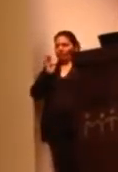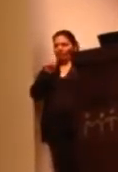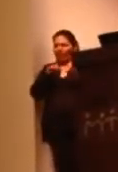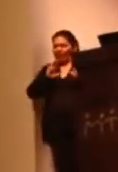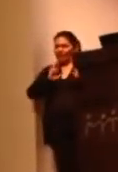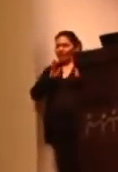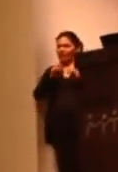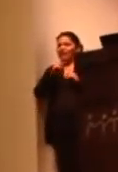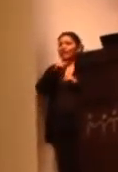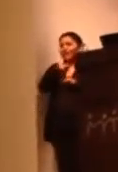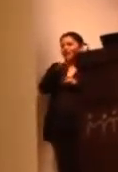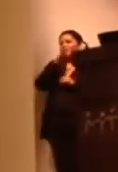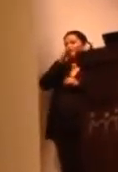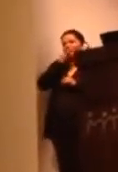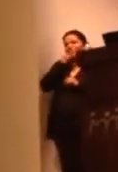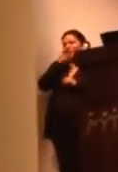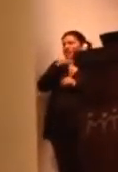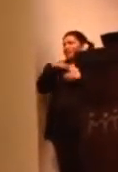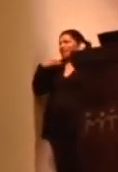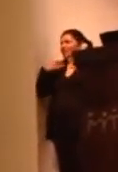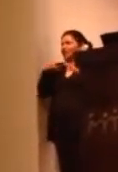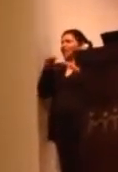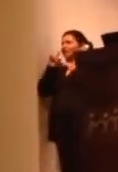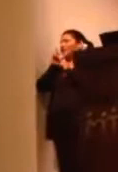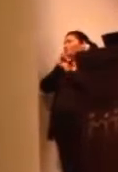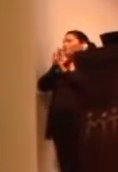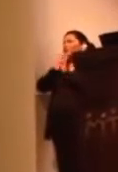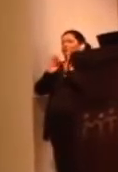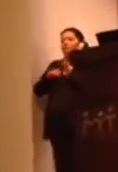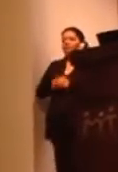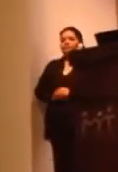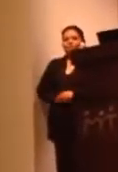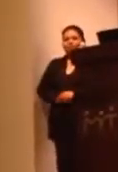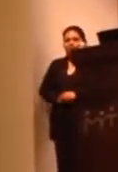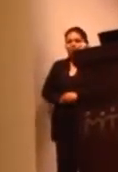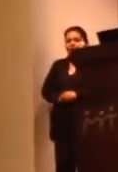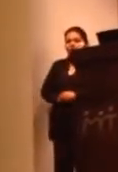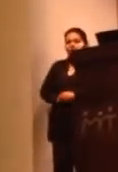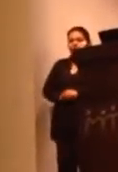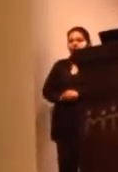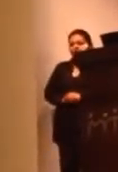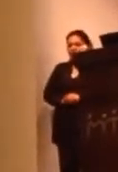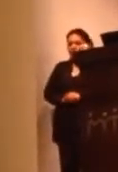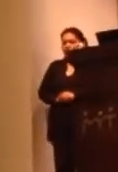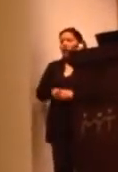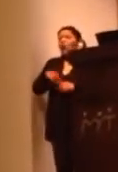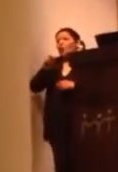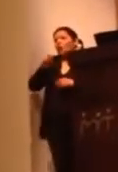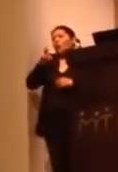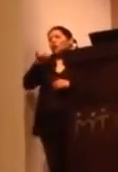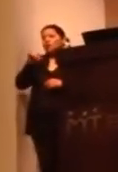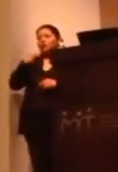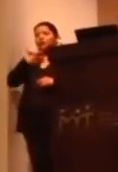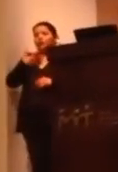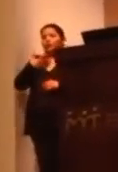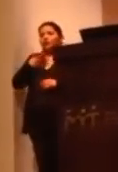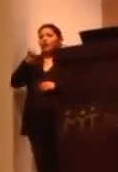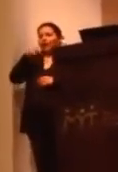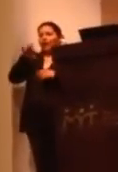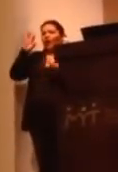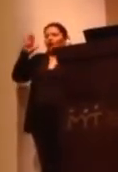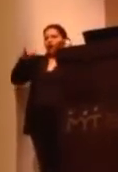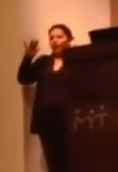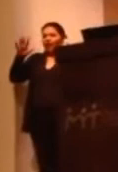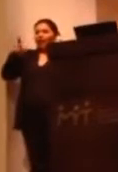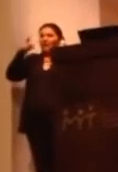Yo. O si no, tienes la opción de amarrarlos, ¿verdad? Como